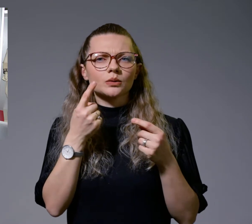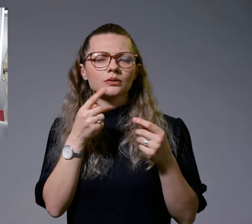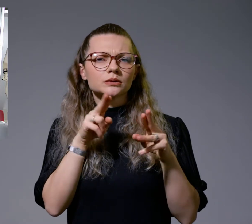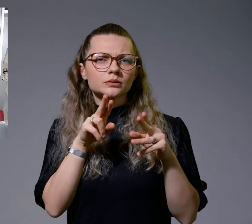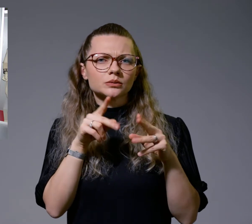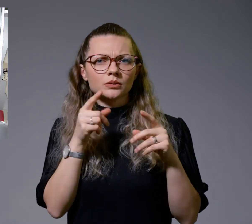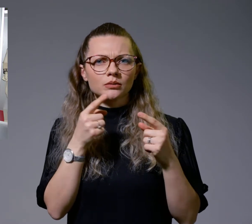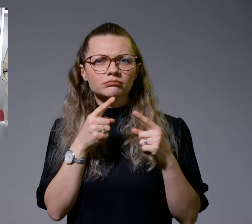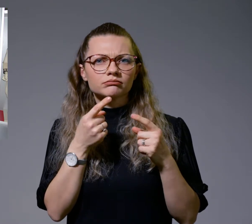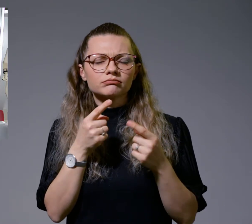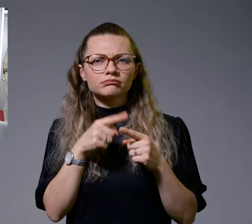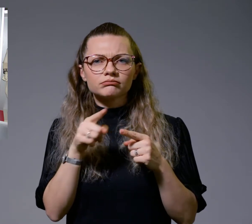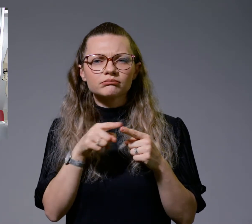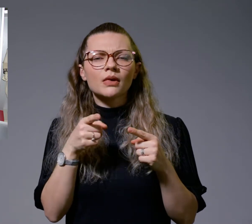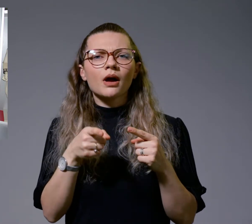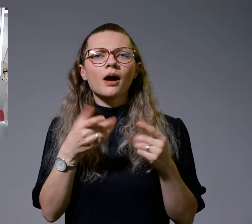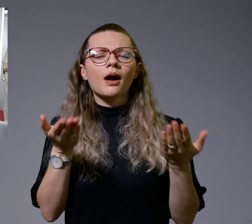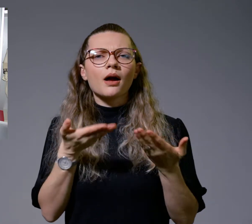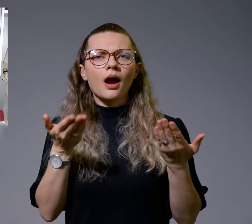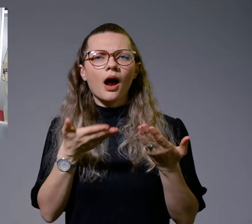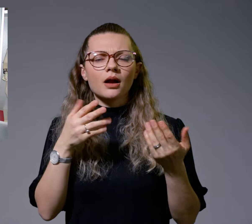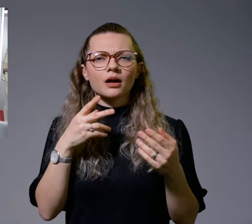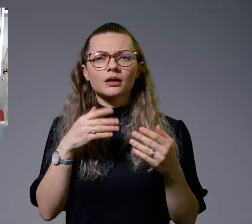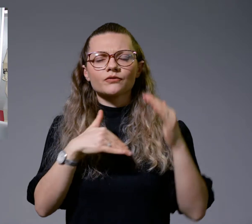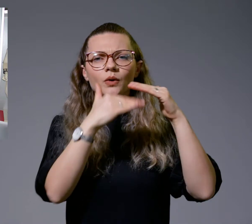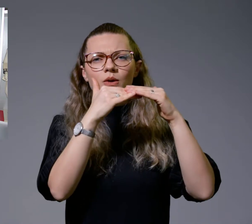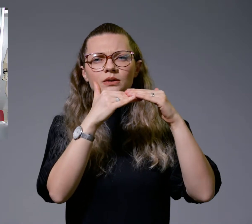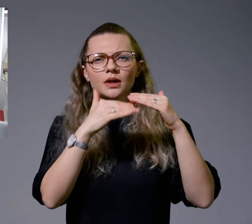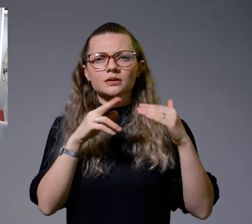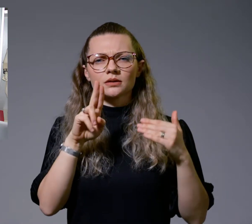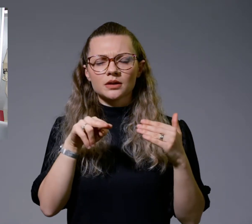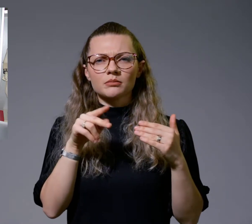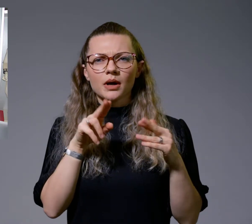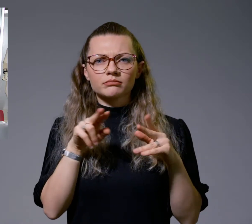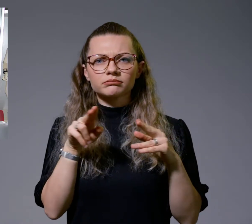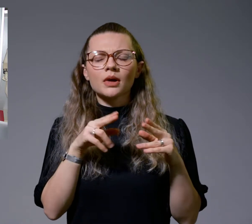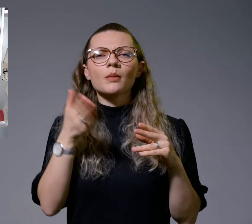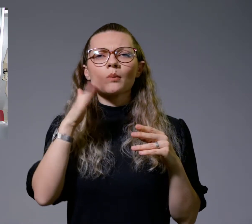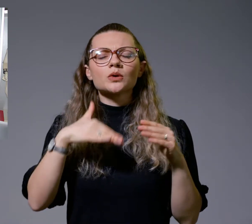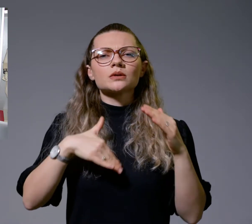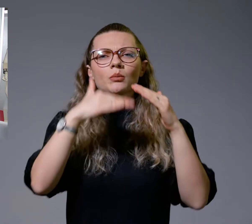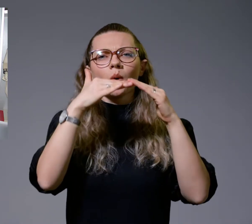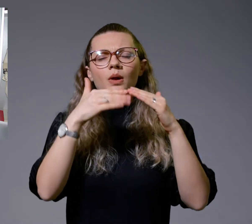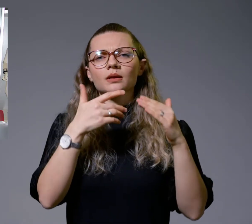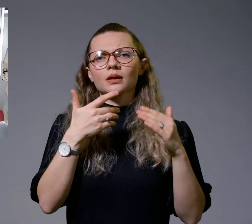постојат за време на раната возраст, додека во време на полната зрелост тие по